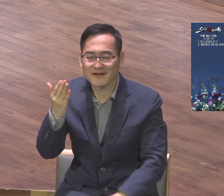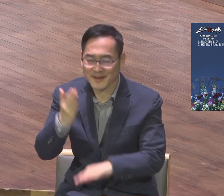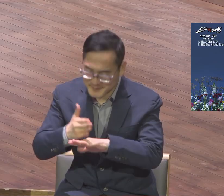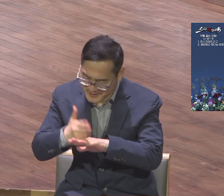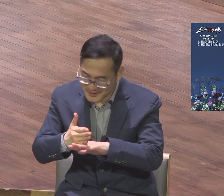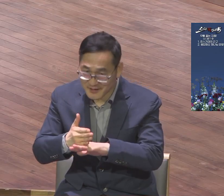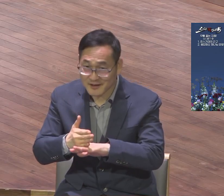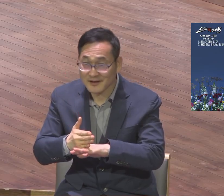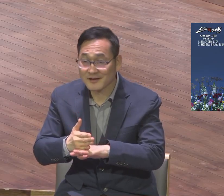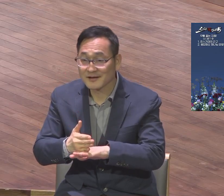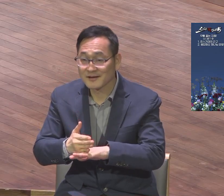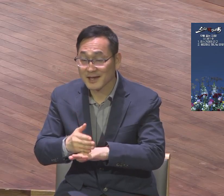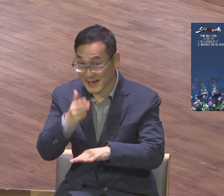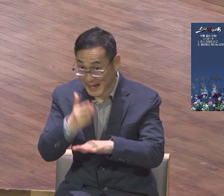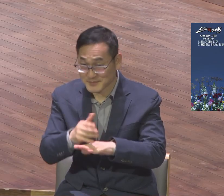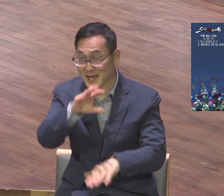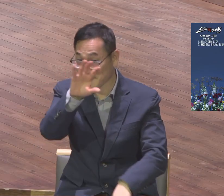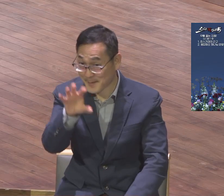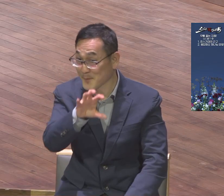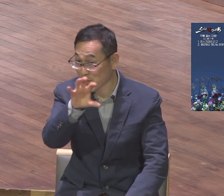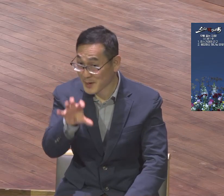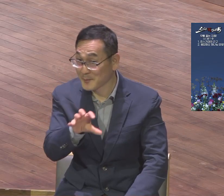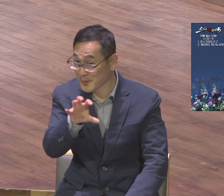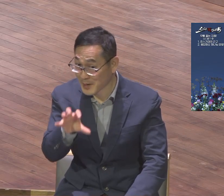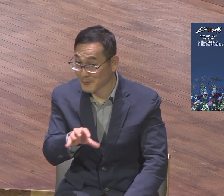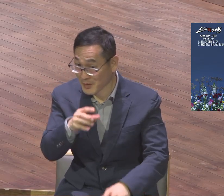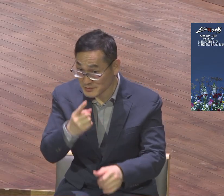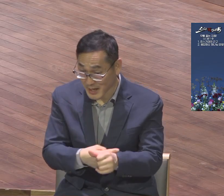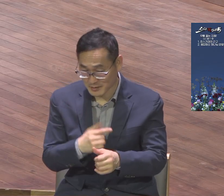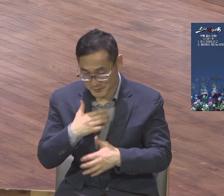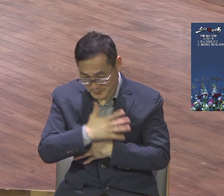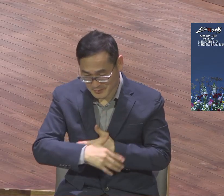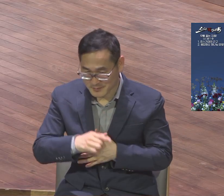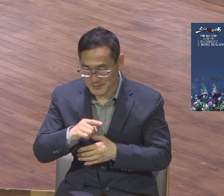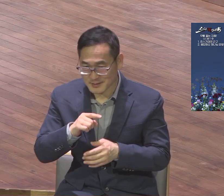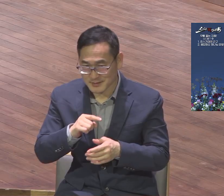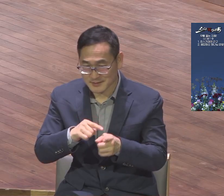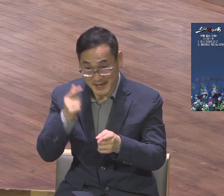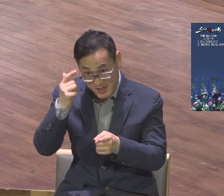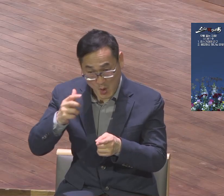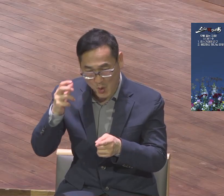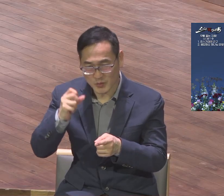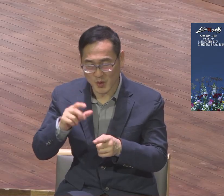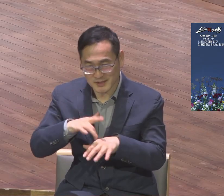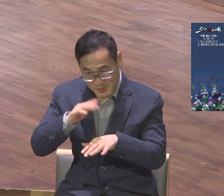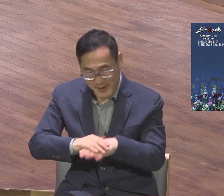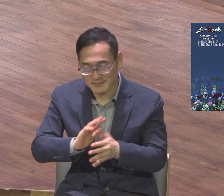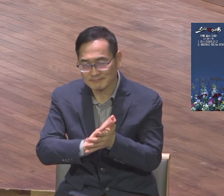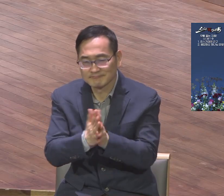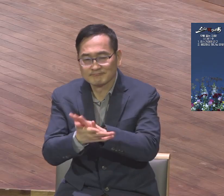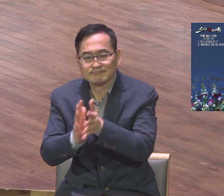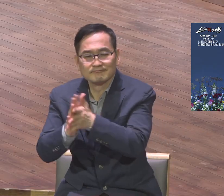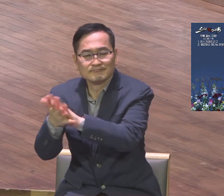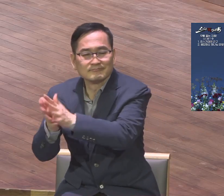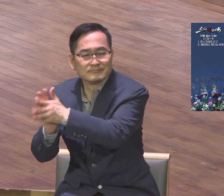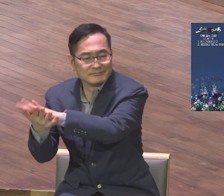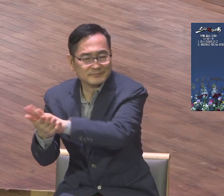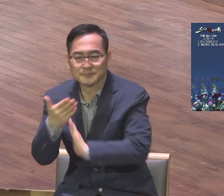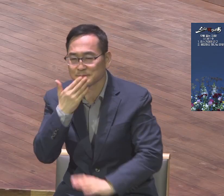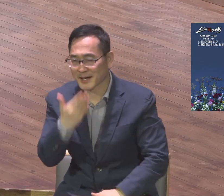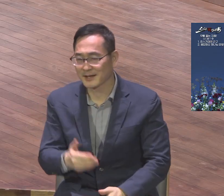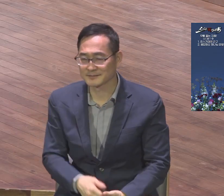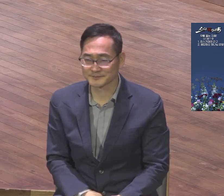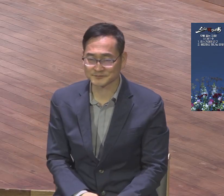이런 감사의 선순환이 삶의 모든 발걸음 속에 일어나기를 주님으로 축복합니다. 결론입니다.